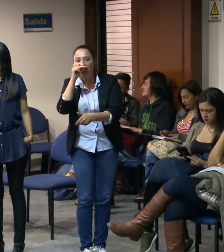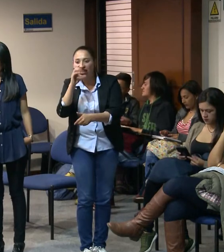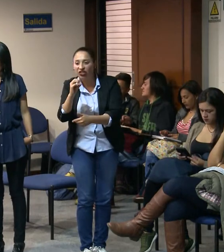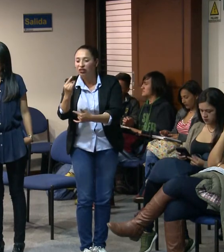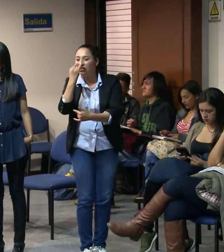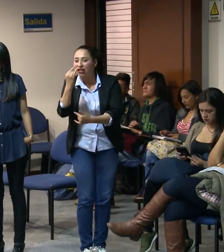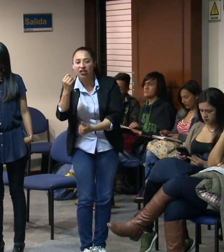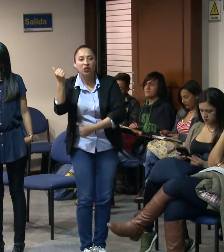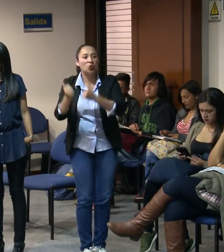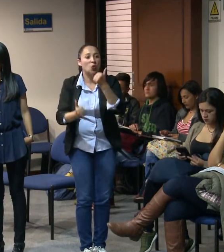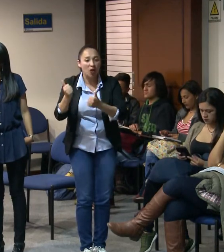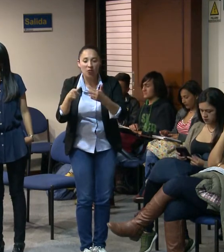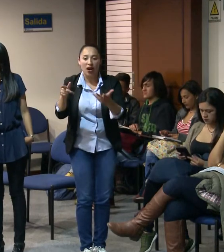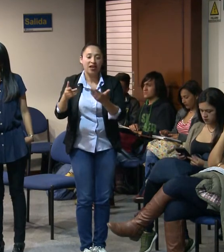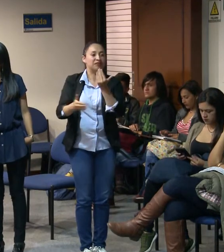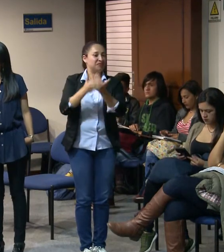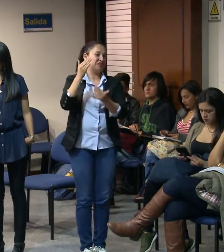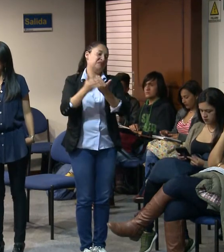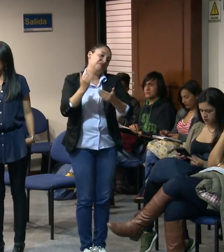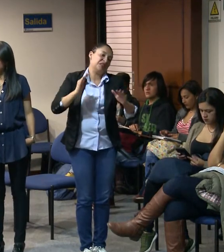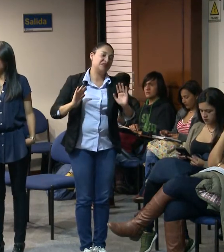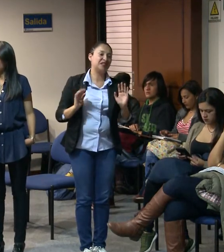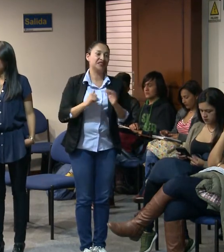que todo es más facilito.